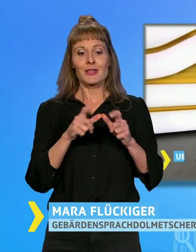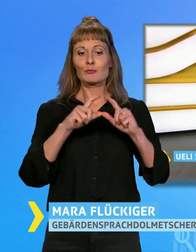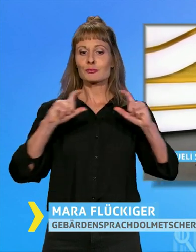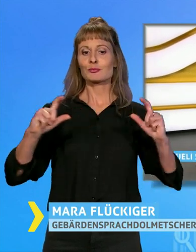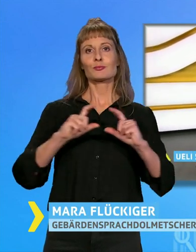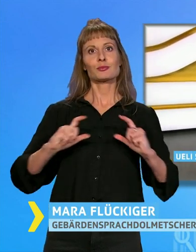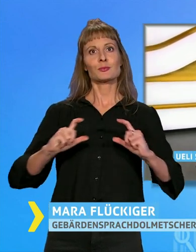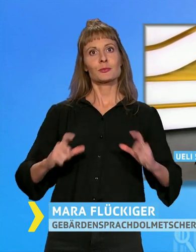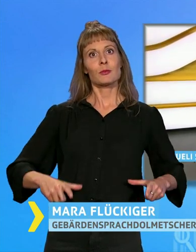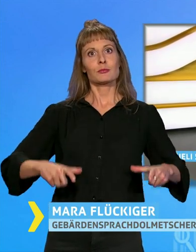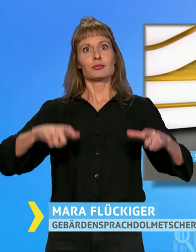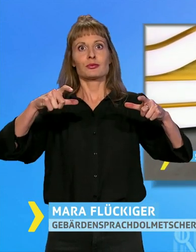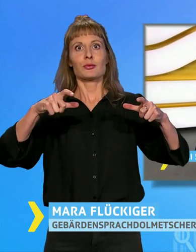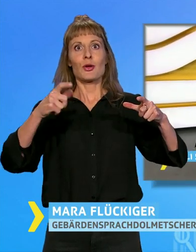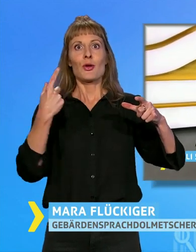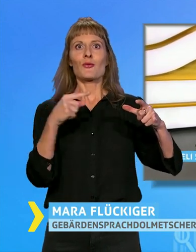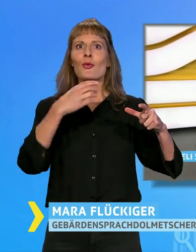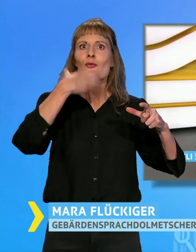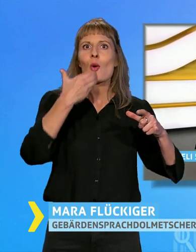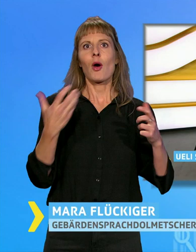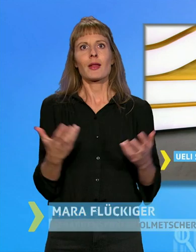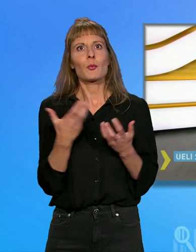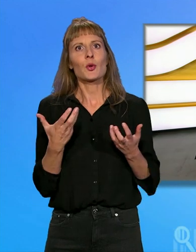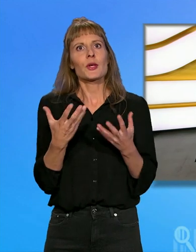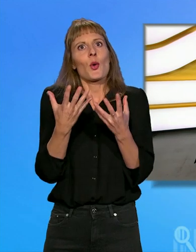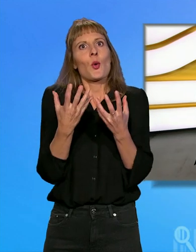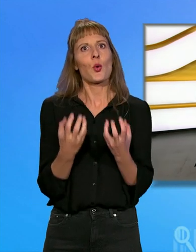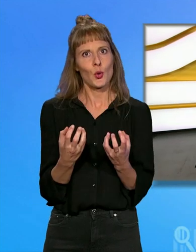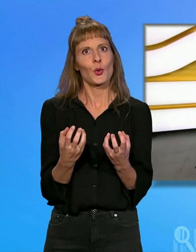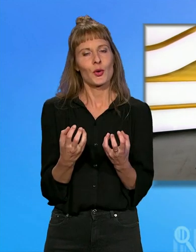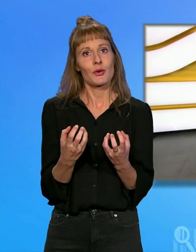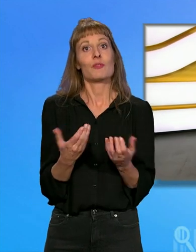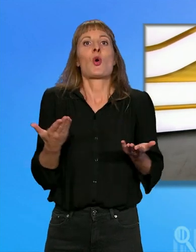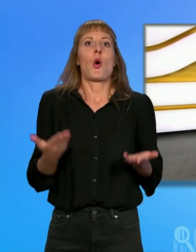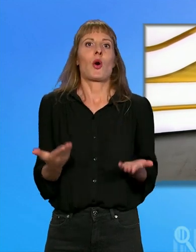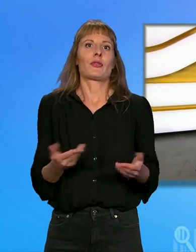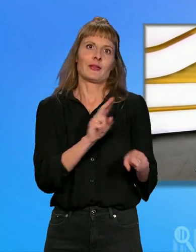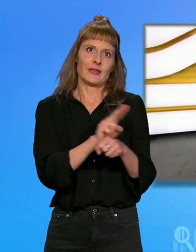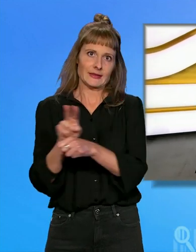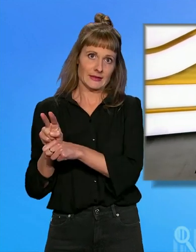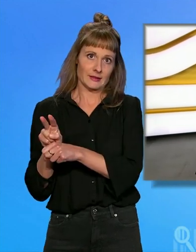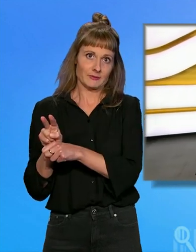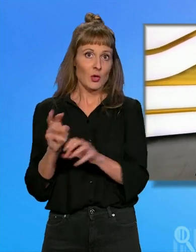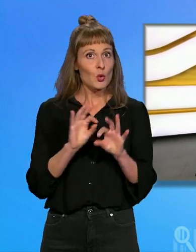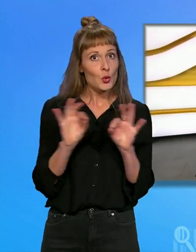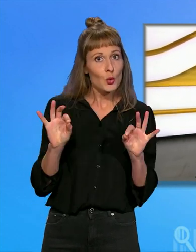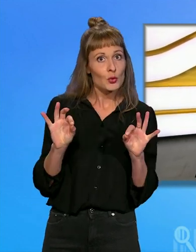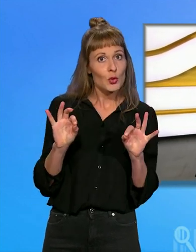kommt hier rein in so einen Dörrautomat. Wir sagen euch heute, welche von diesen Dörrautomaten wie gut und mit wie